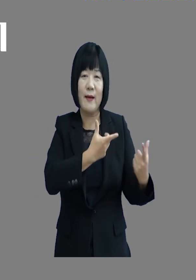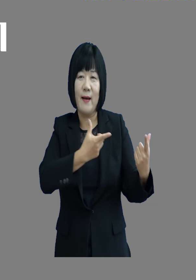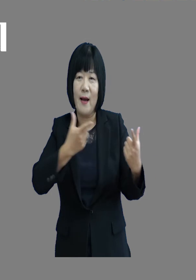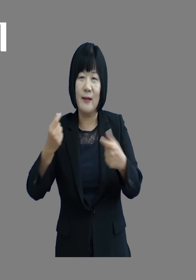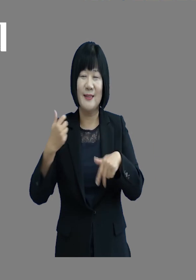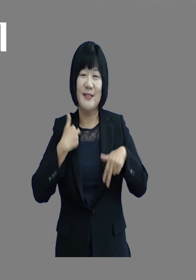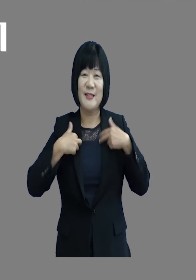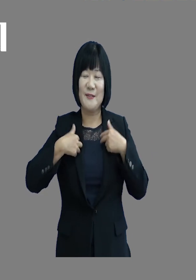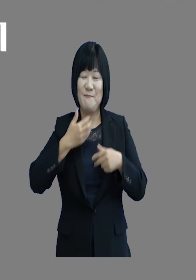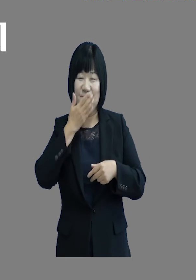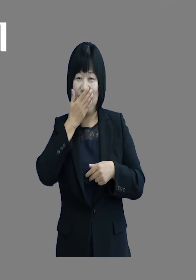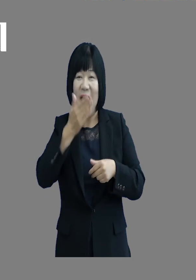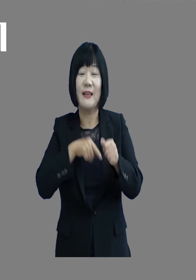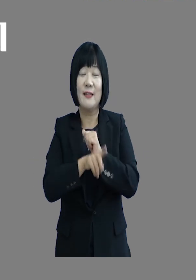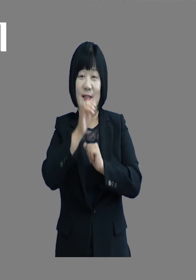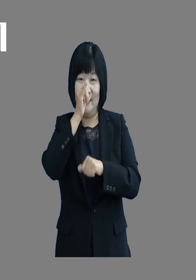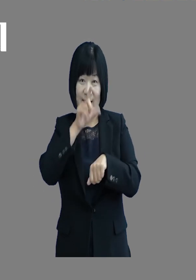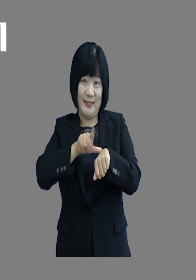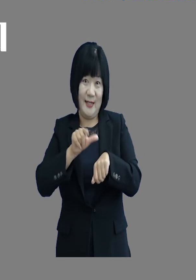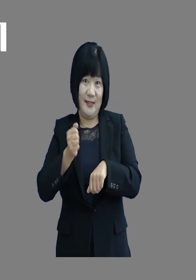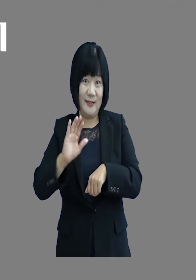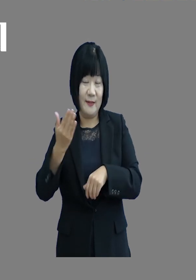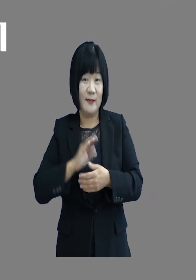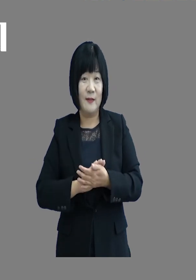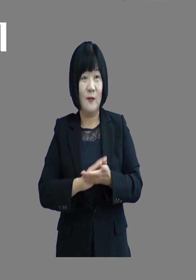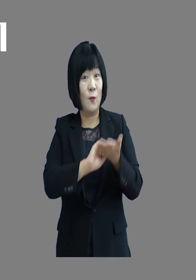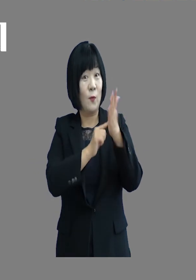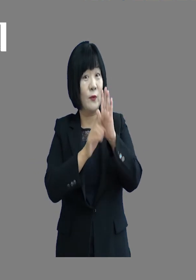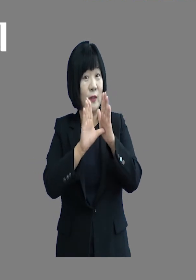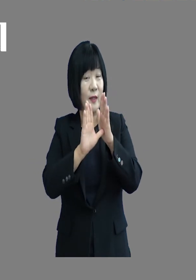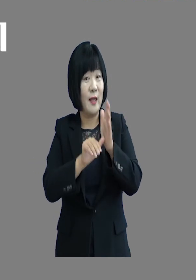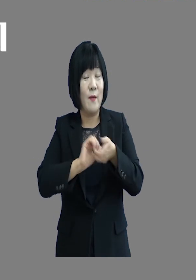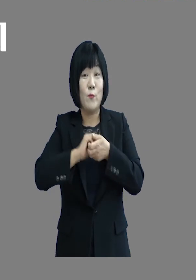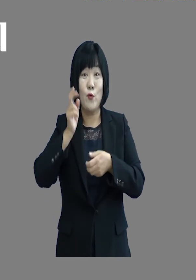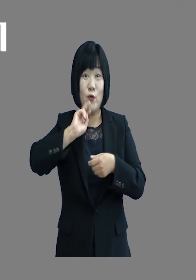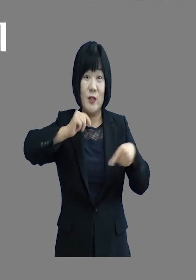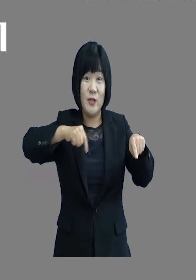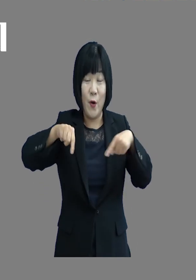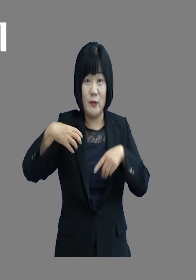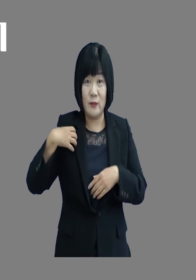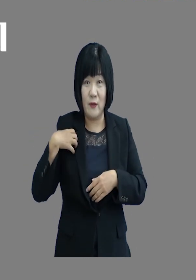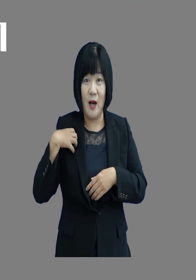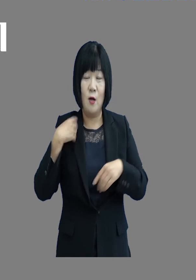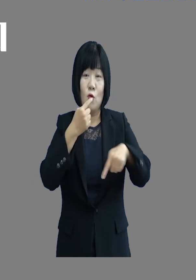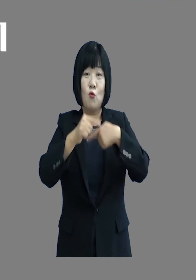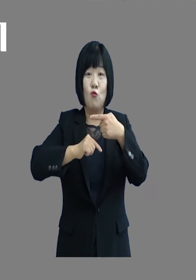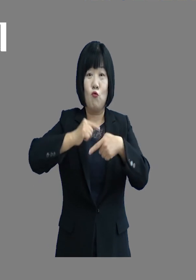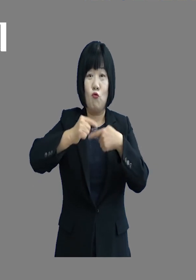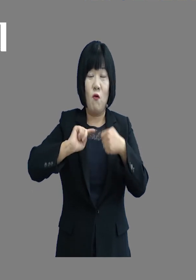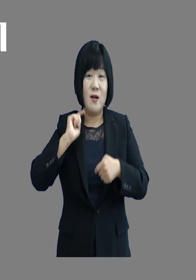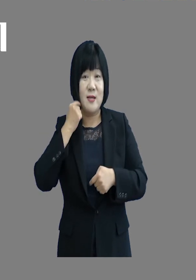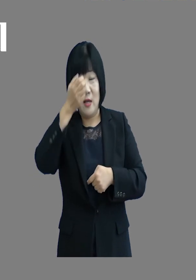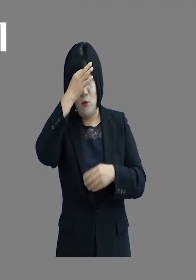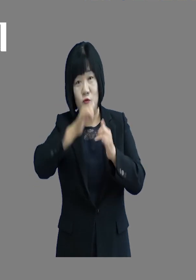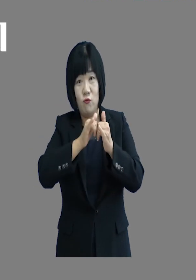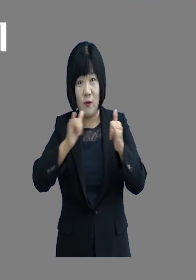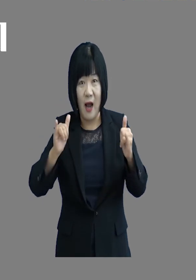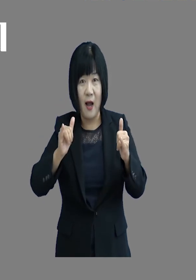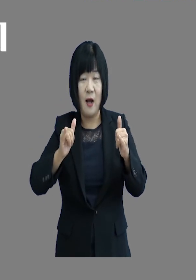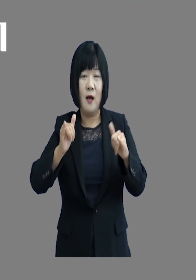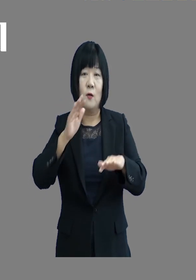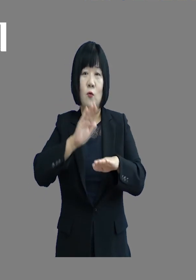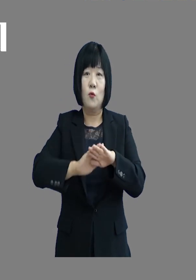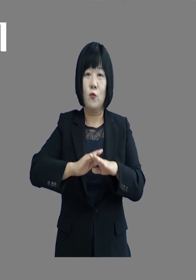있는 시간이었습니다. 이 공연에는 뮤지컬 연출가이자 수어 아티스트죠. 손으로